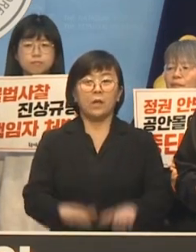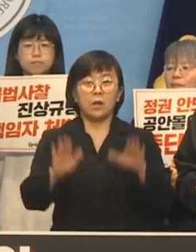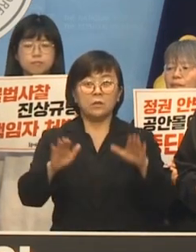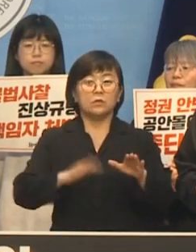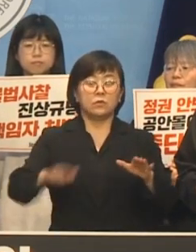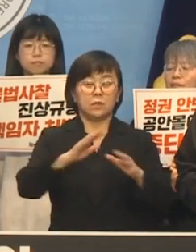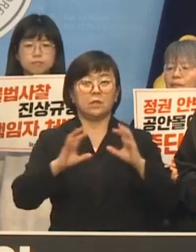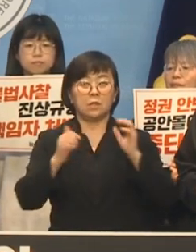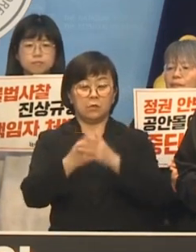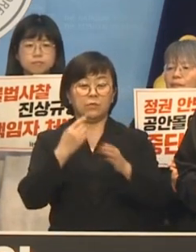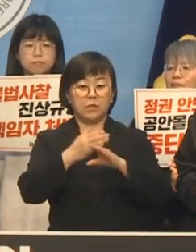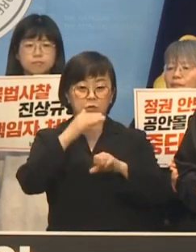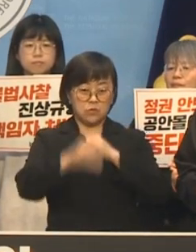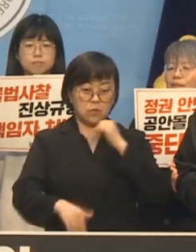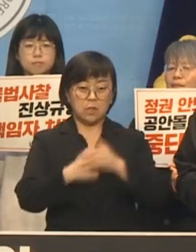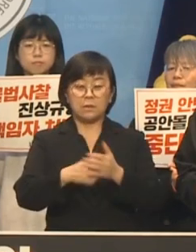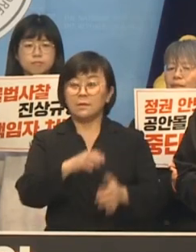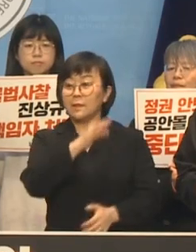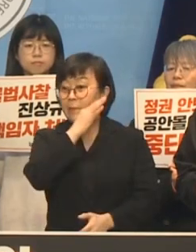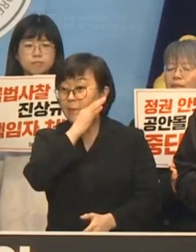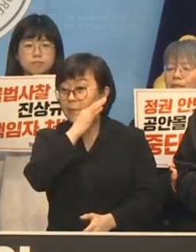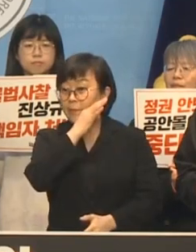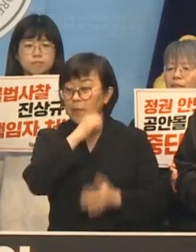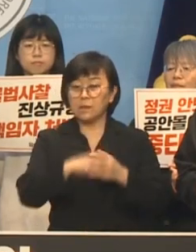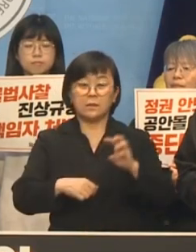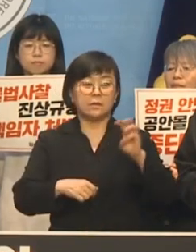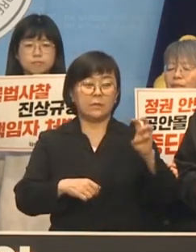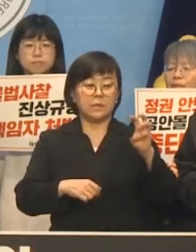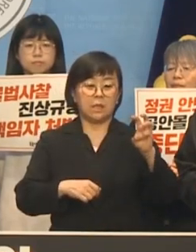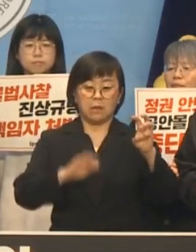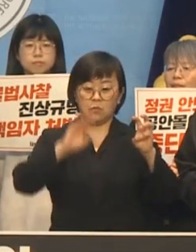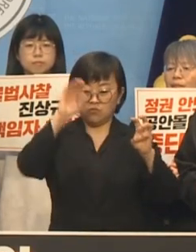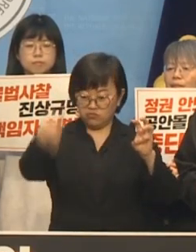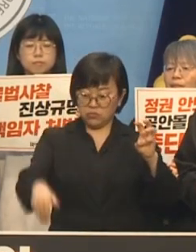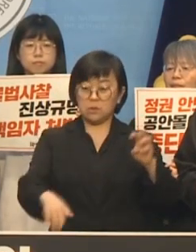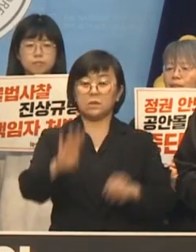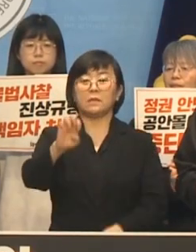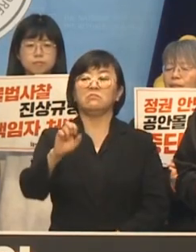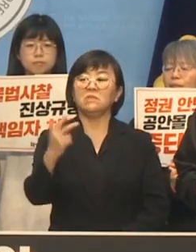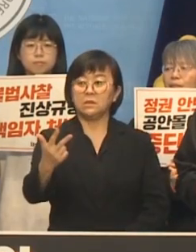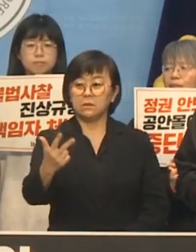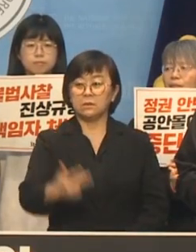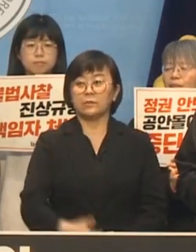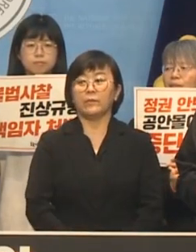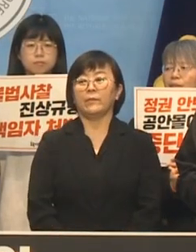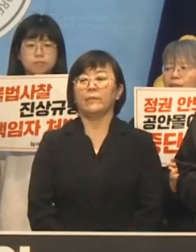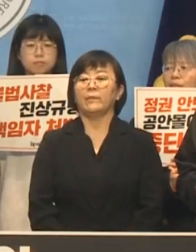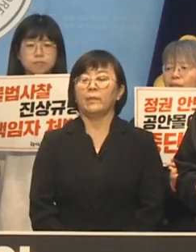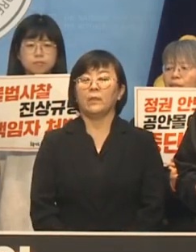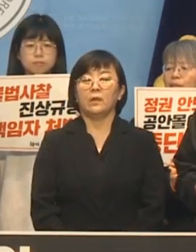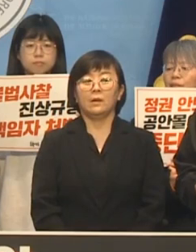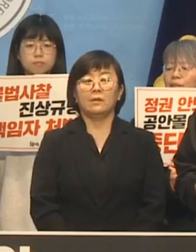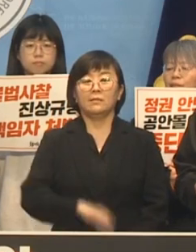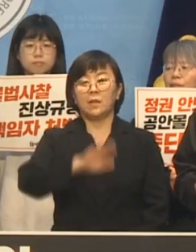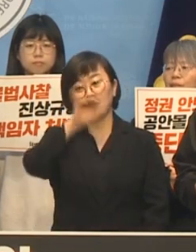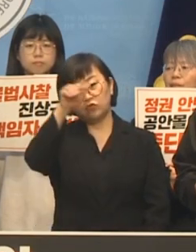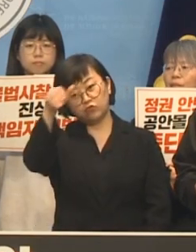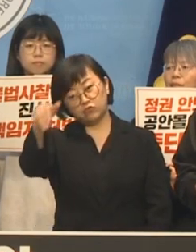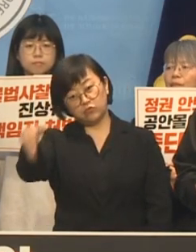우리나라 민주주의 수치가 세계적으로 30계단이나 떨어진 47위가 됐다고 합니다. 더 이상 어디까지